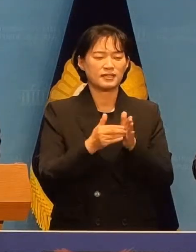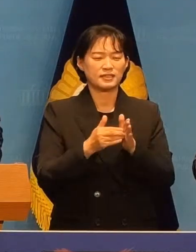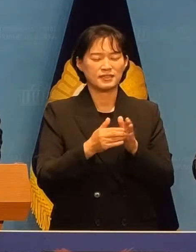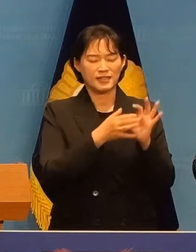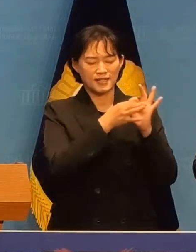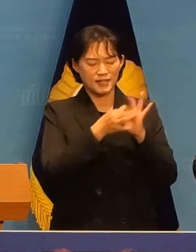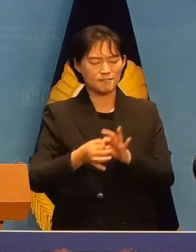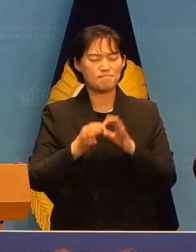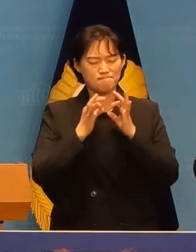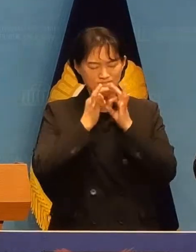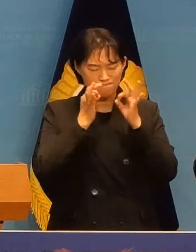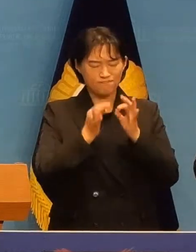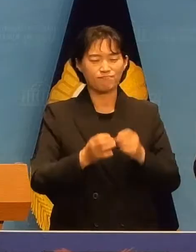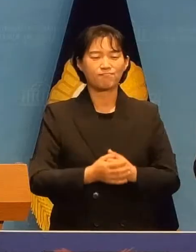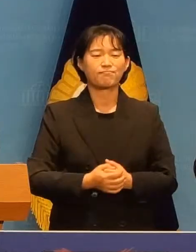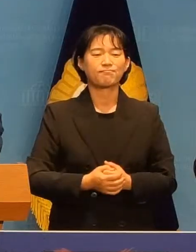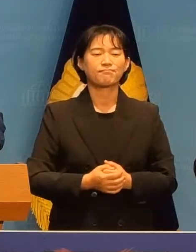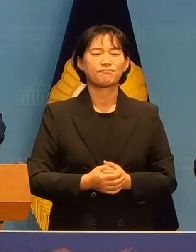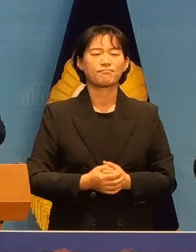감사합니다.